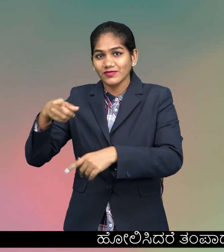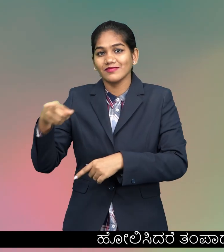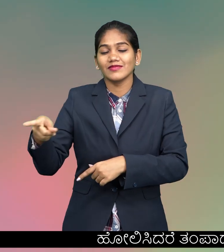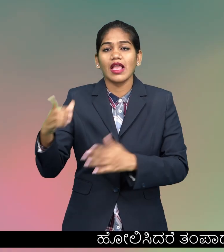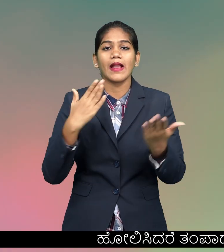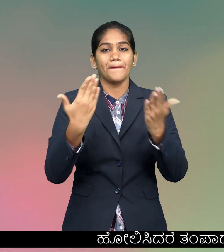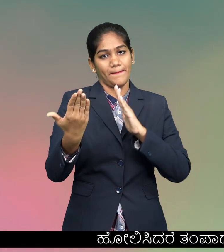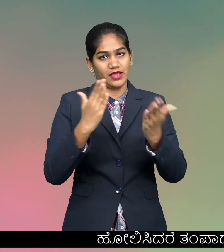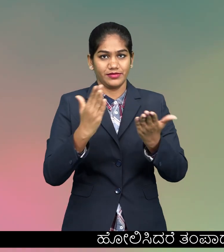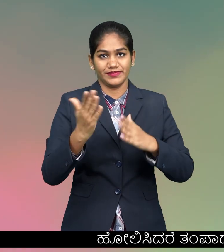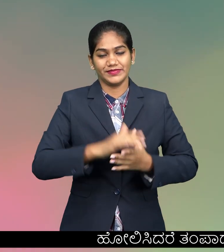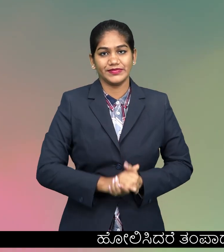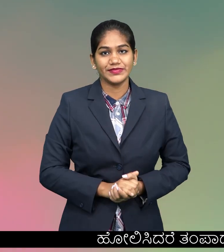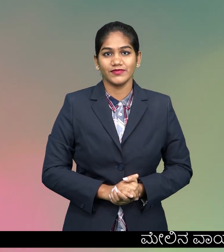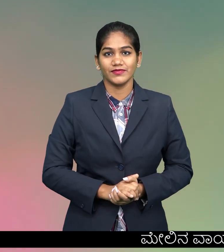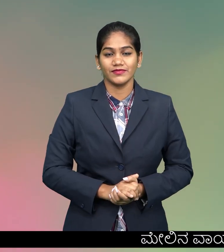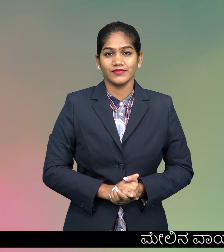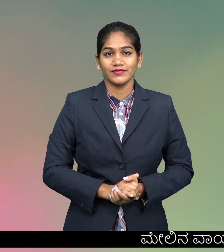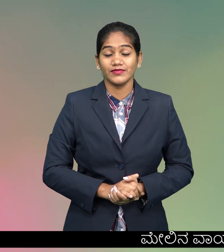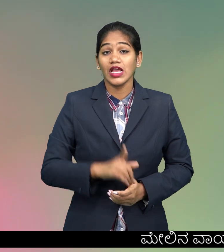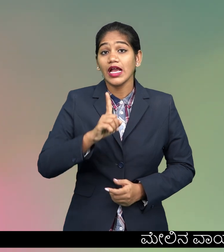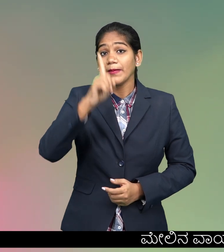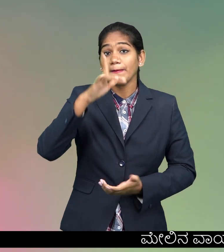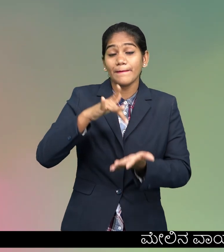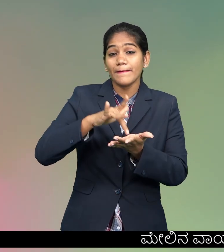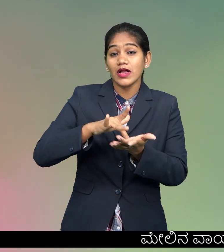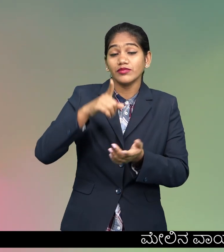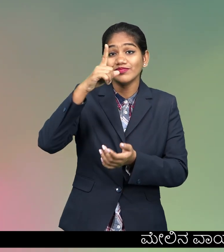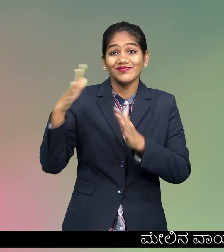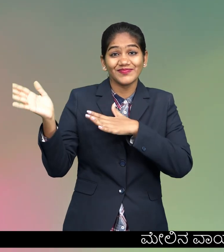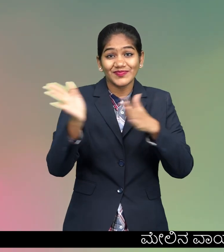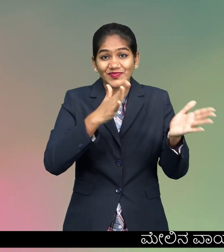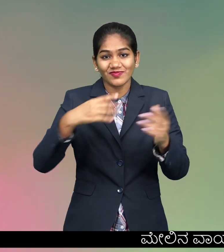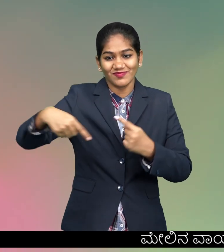ಮೇಲಿನ ವಾಯುಮಂಡಲದ ಪರಿಚಲನೆ.